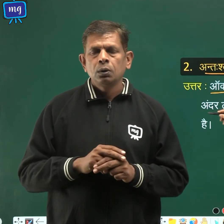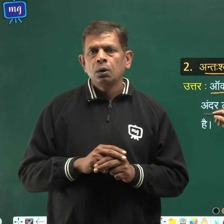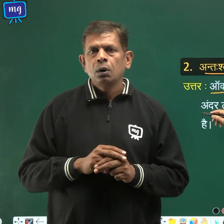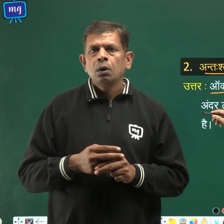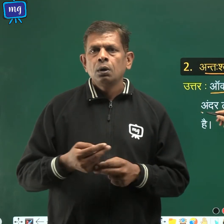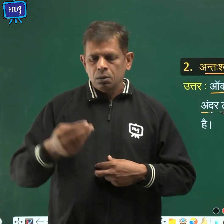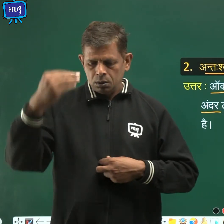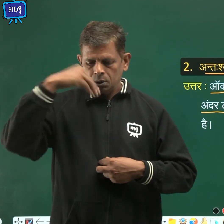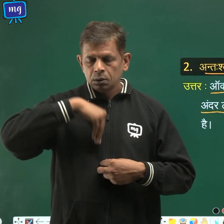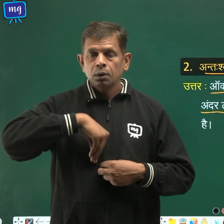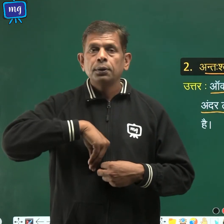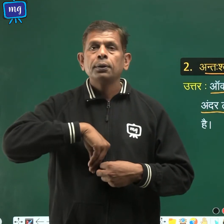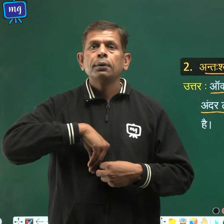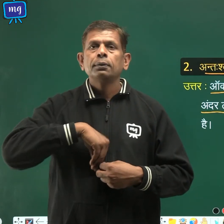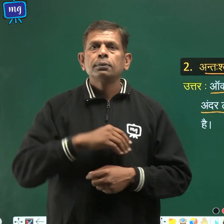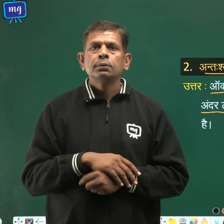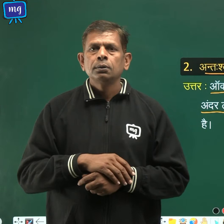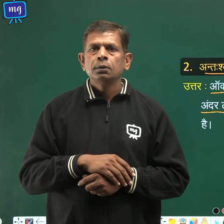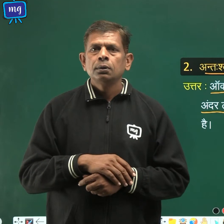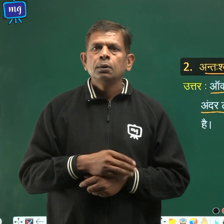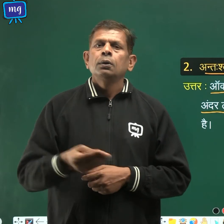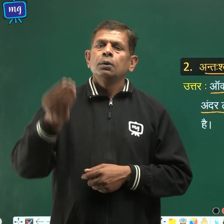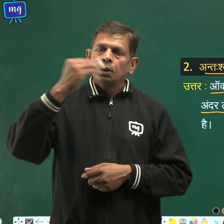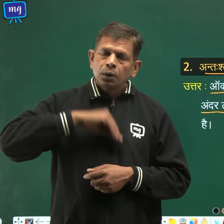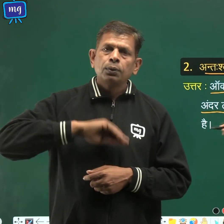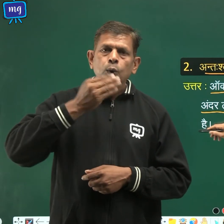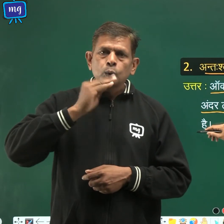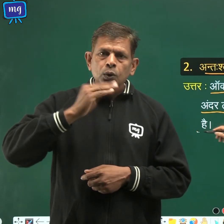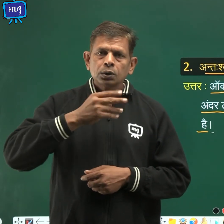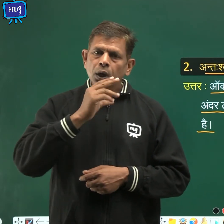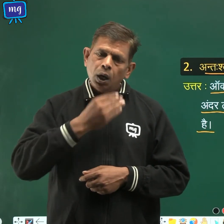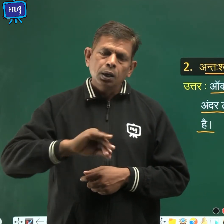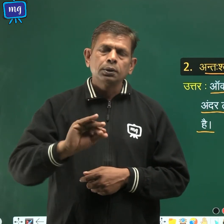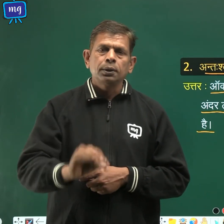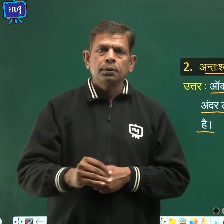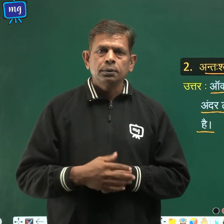अंदर लेना अंत श्वसन कहलाता है।